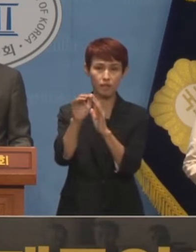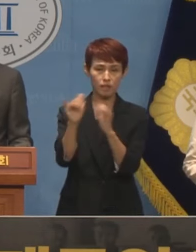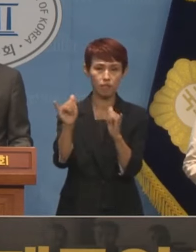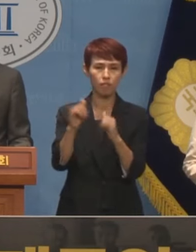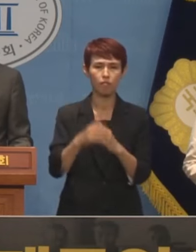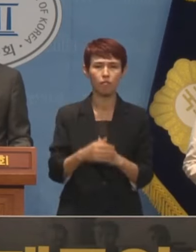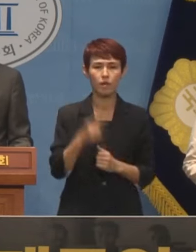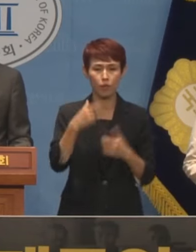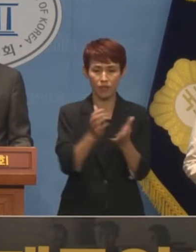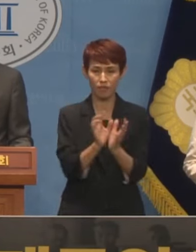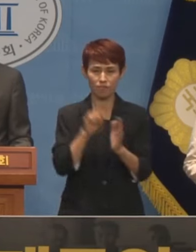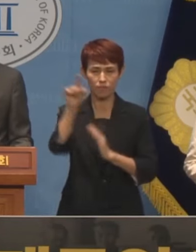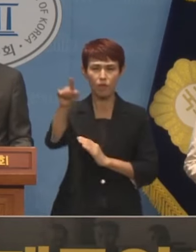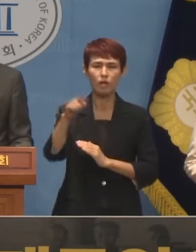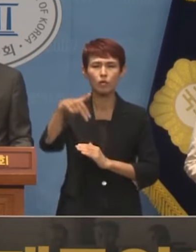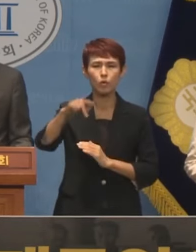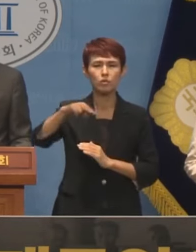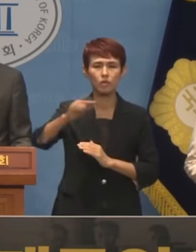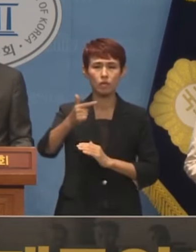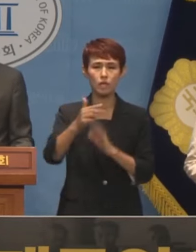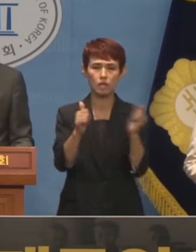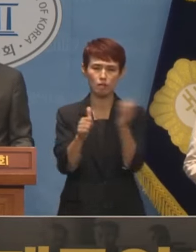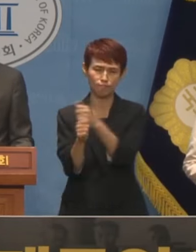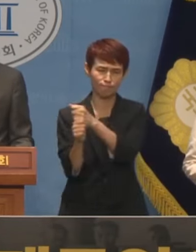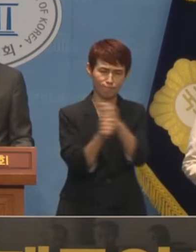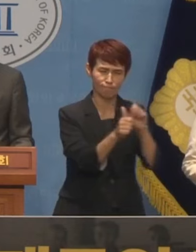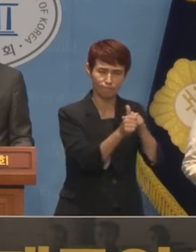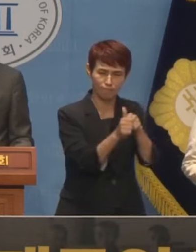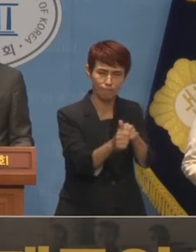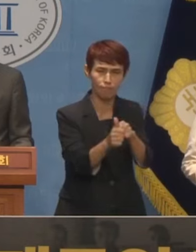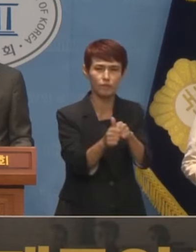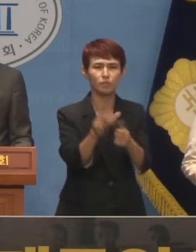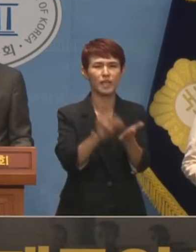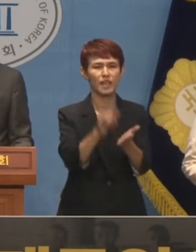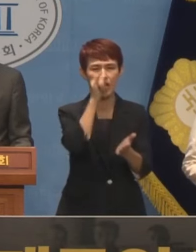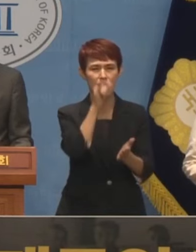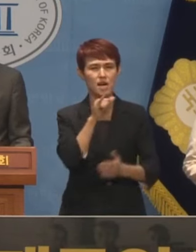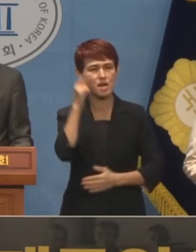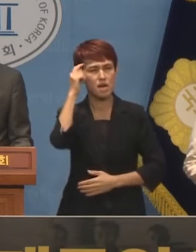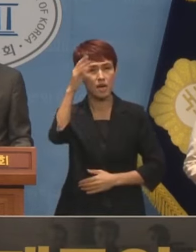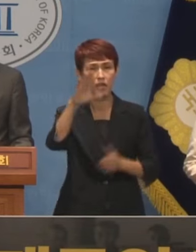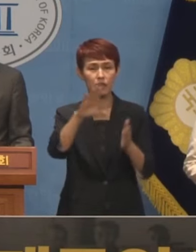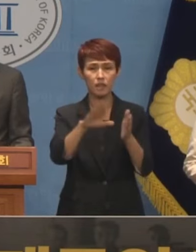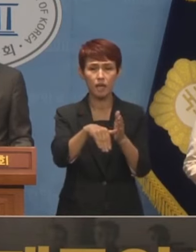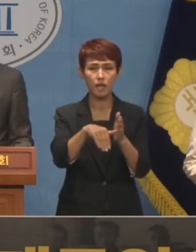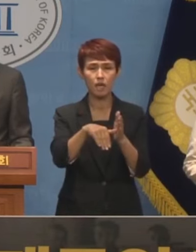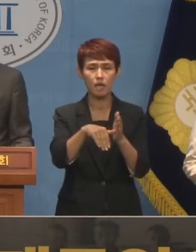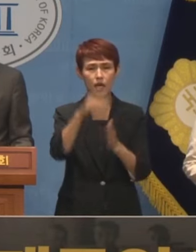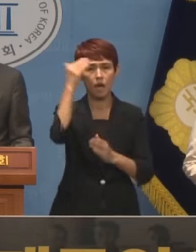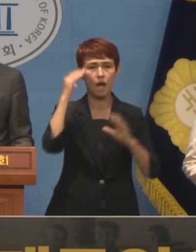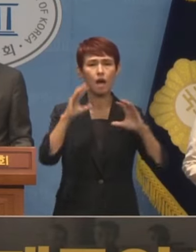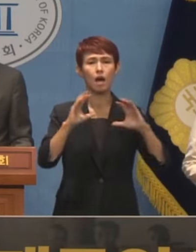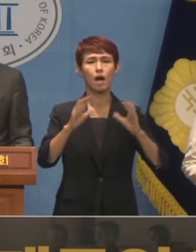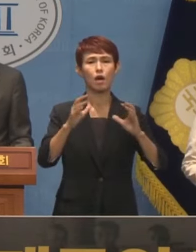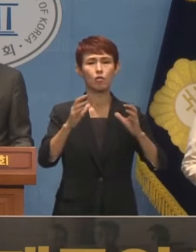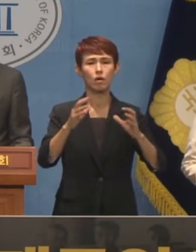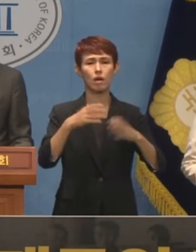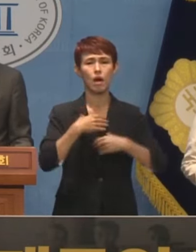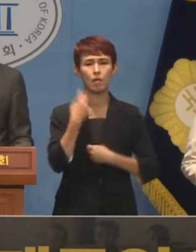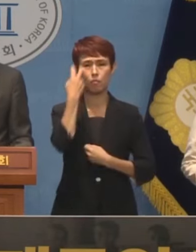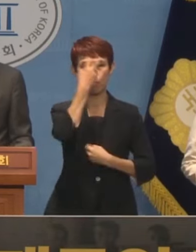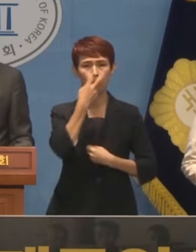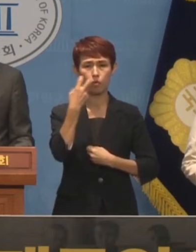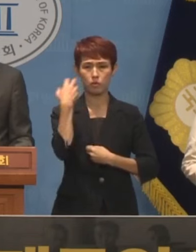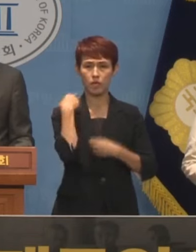희생자들의 아픔을 기억하고 추모하던 그 시간에 일본의 역사 외국을 바로잡아야 할 대한민국의 안보